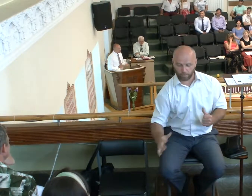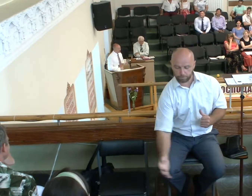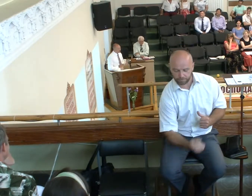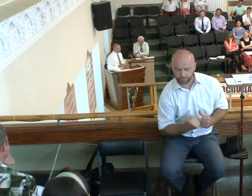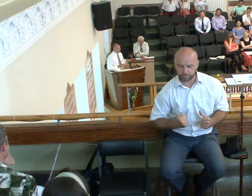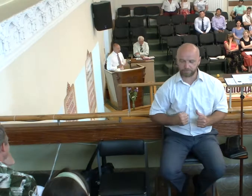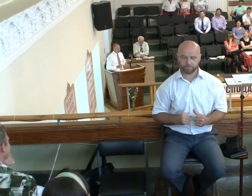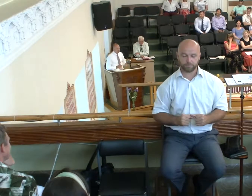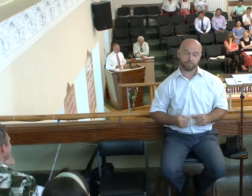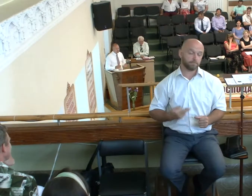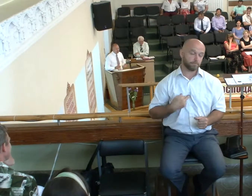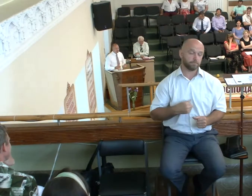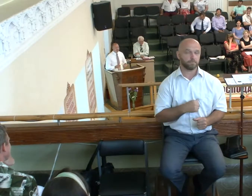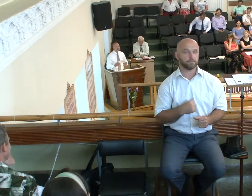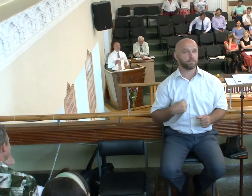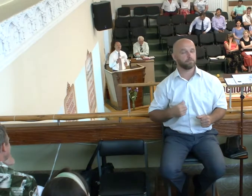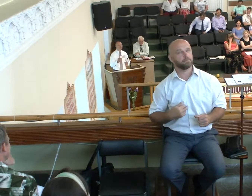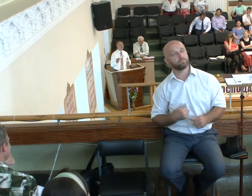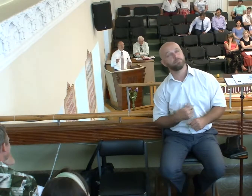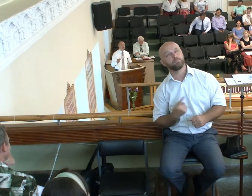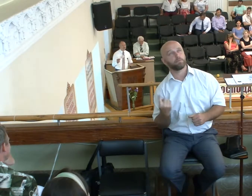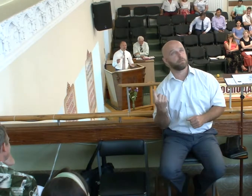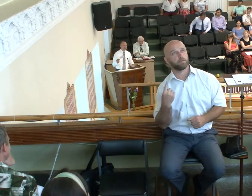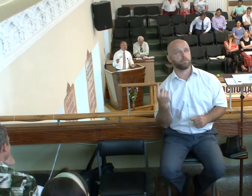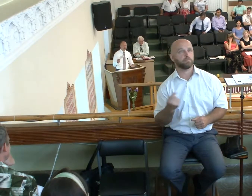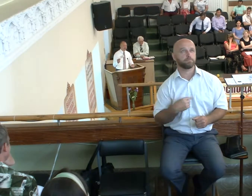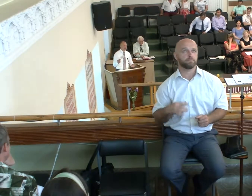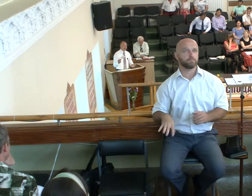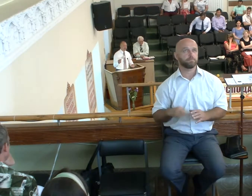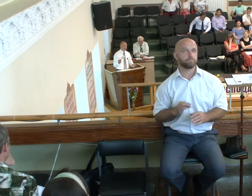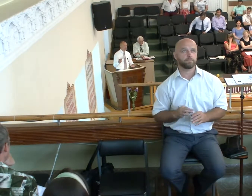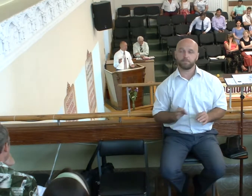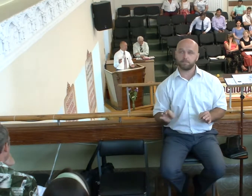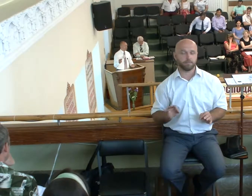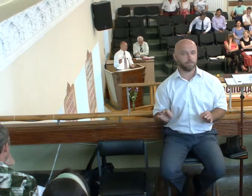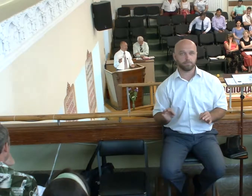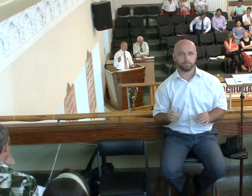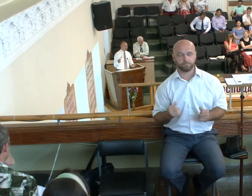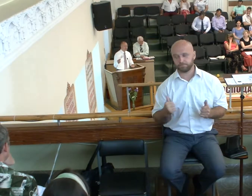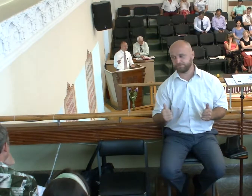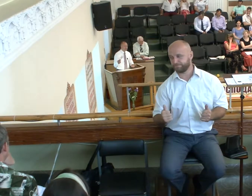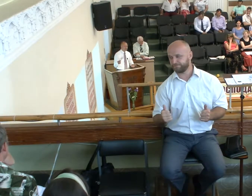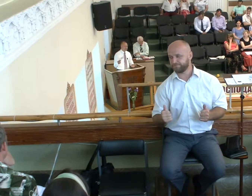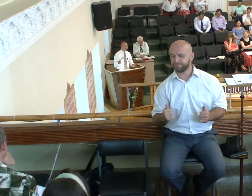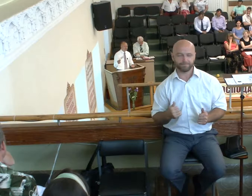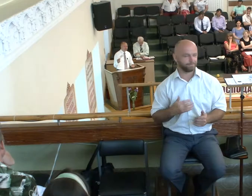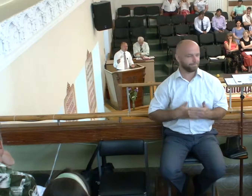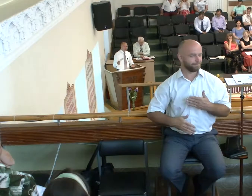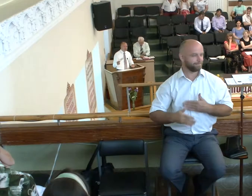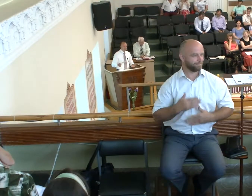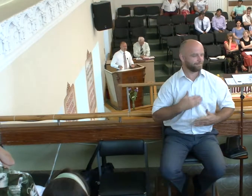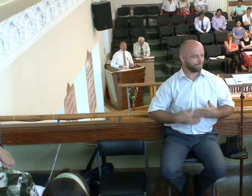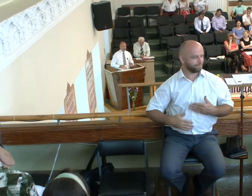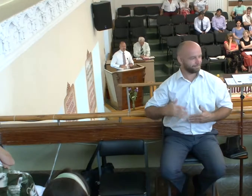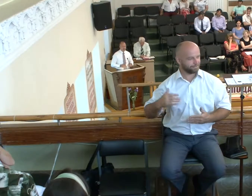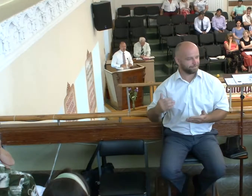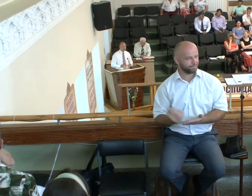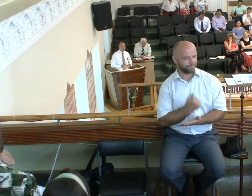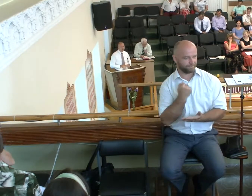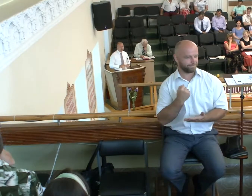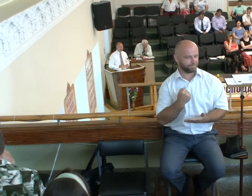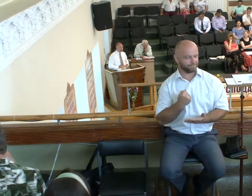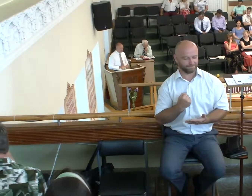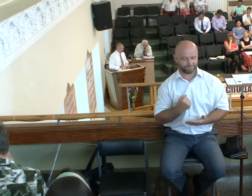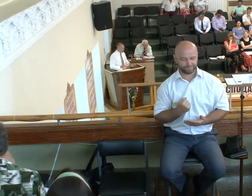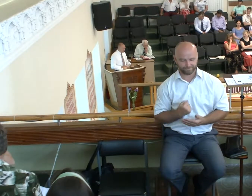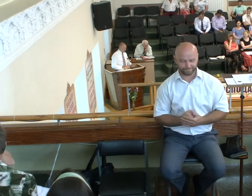люди, которые могут что-то подумать. И нам все равно, какие бактерии там сидят. Абсолютно. Абсолютно все равно, какие бактерии там